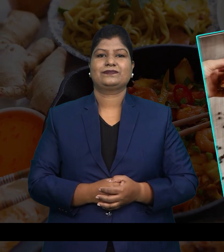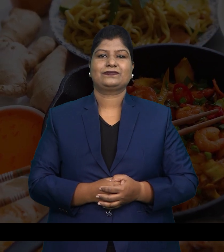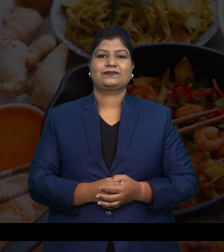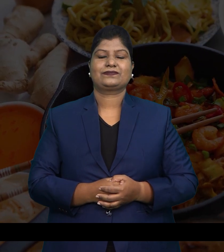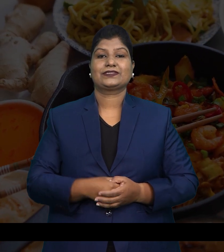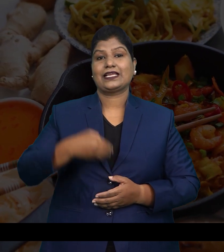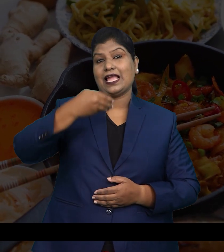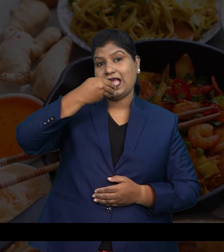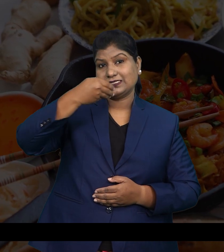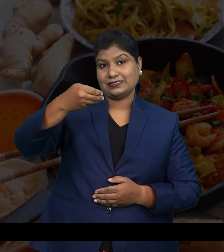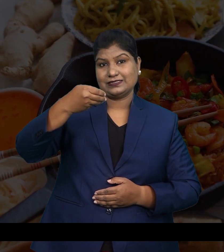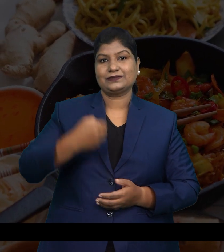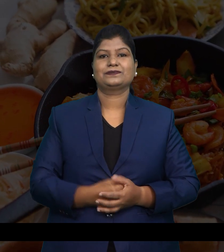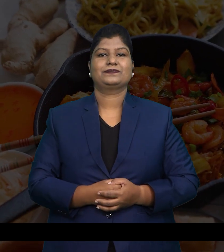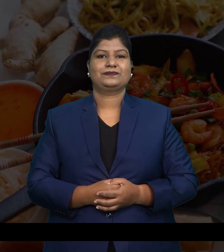पिझ्झा,